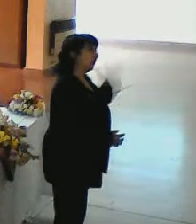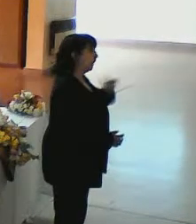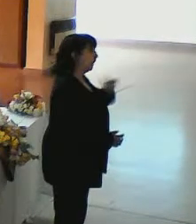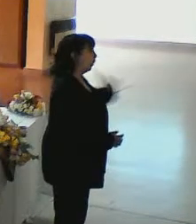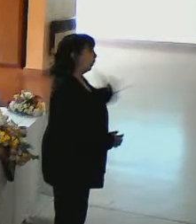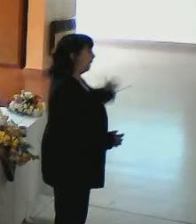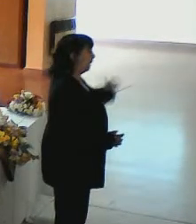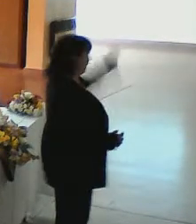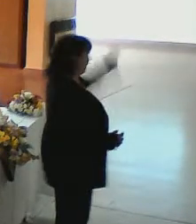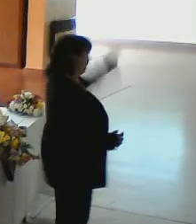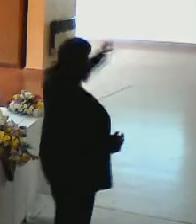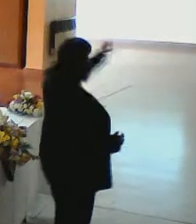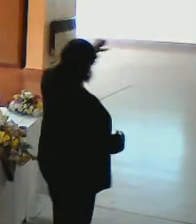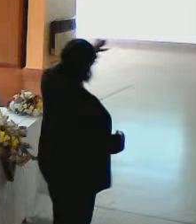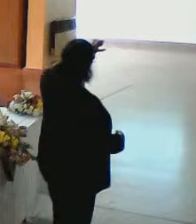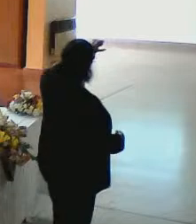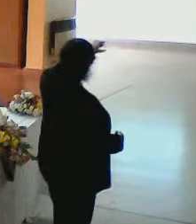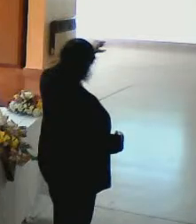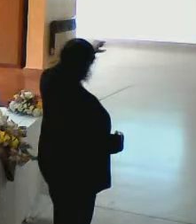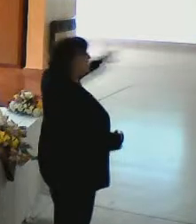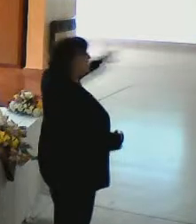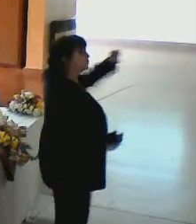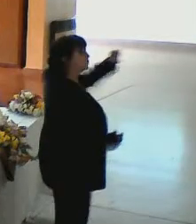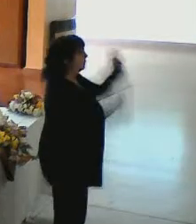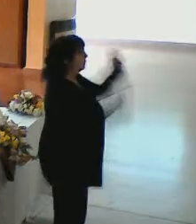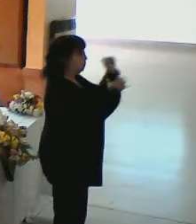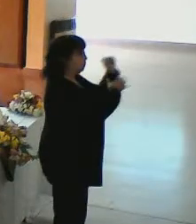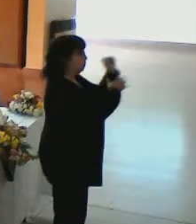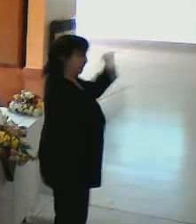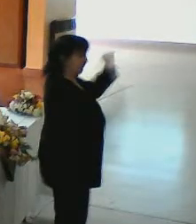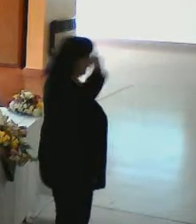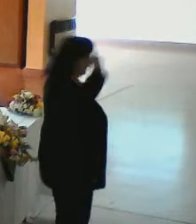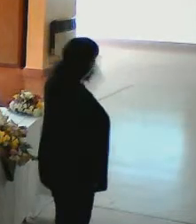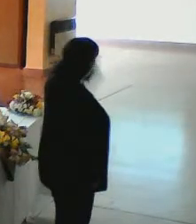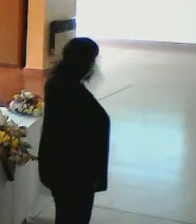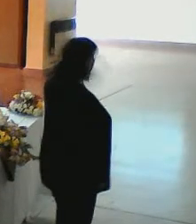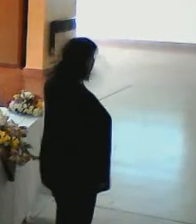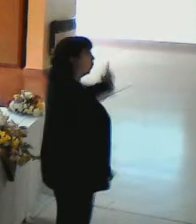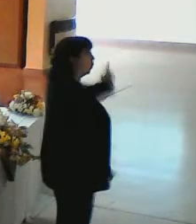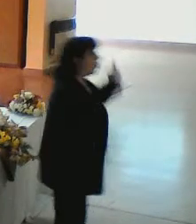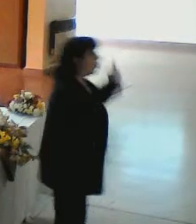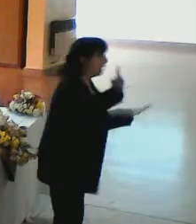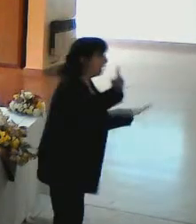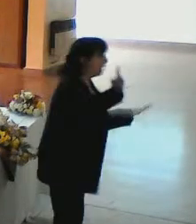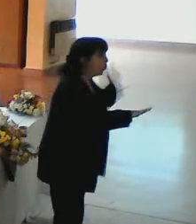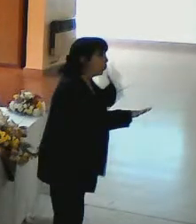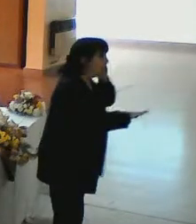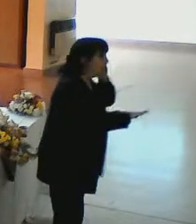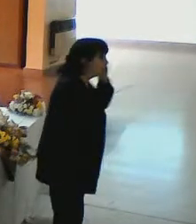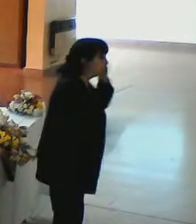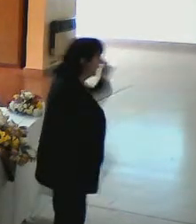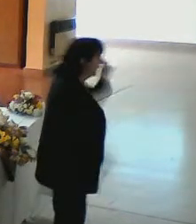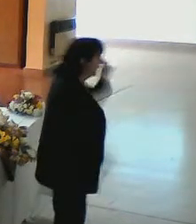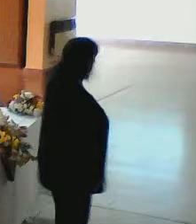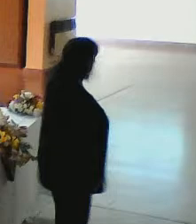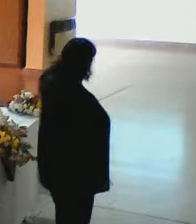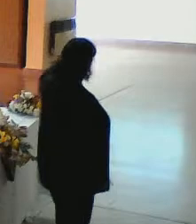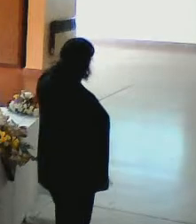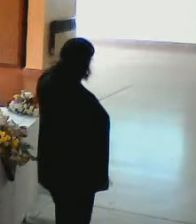en mayúscula, son muy importantes y ya al año de edad hay un montón de signos que no